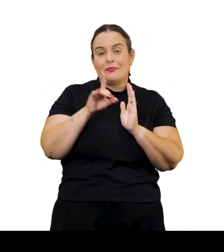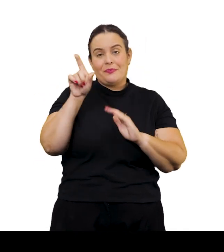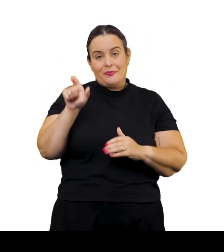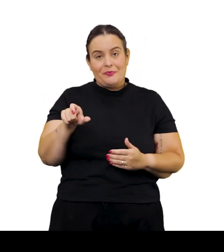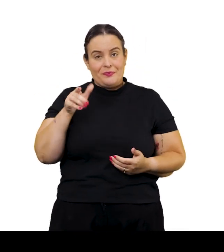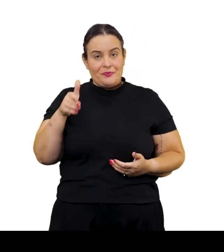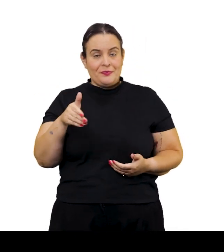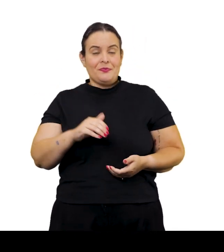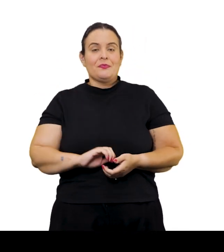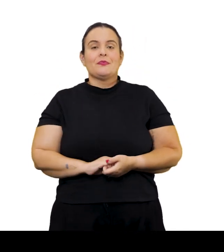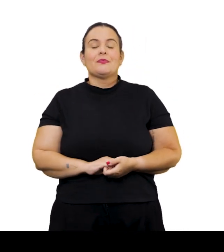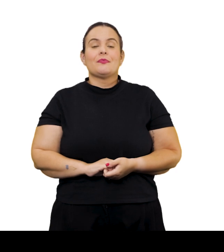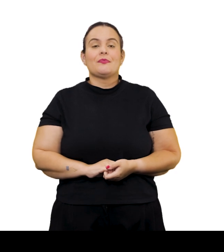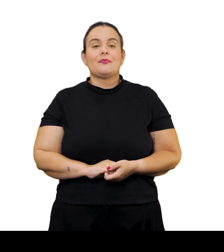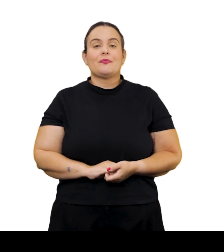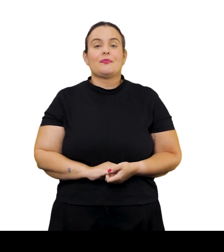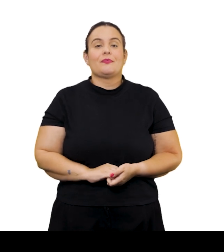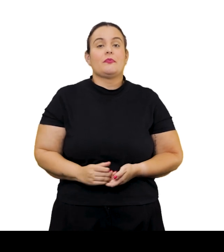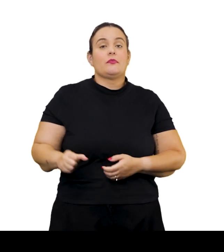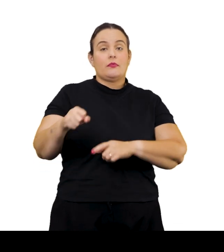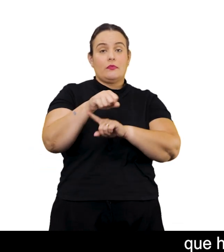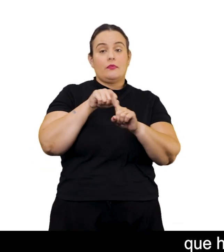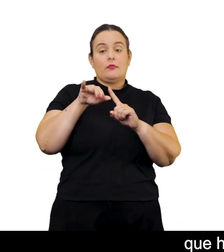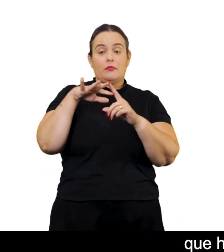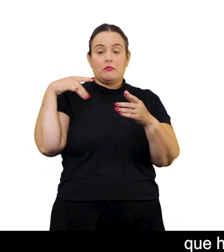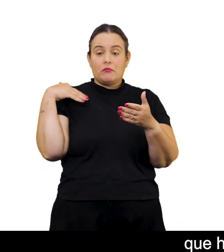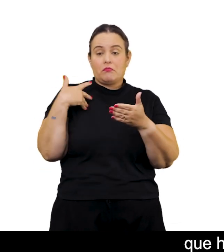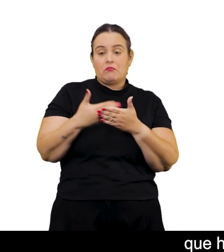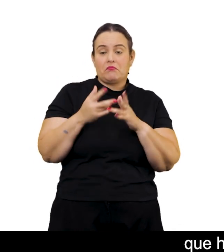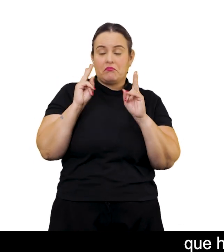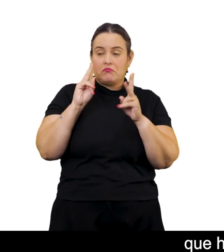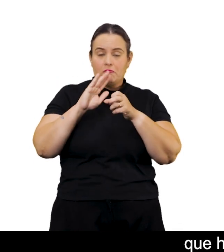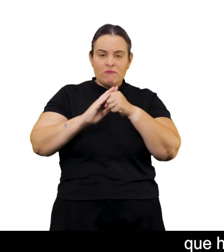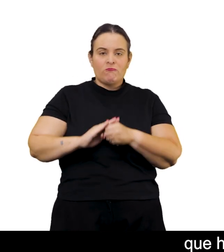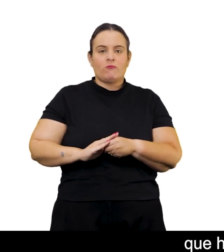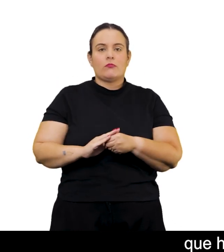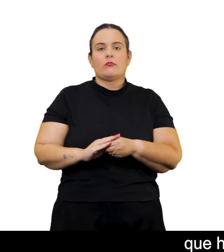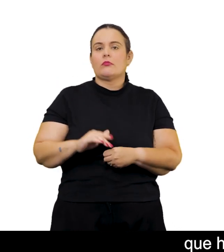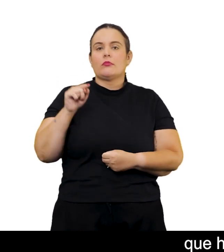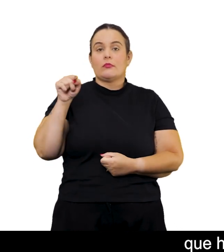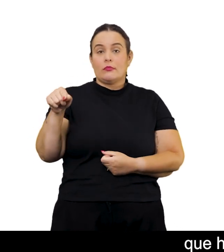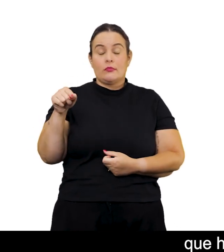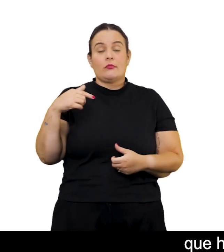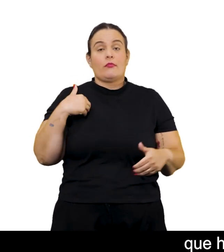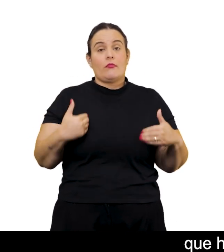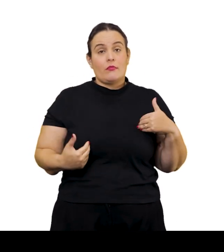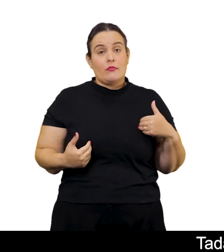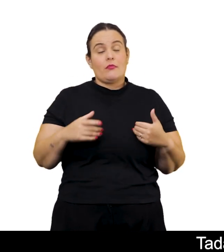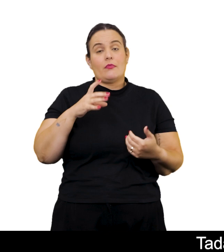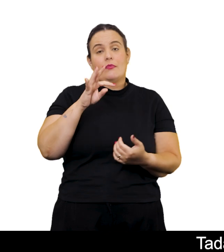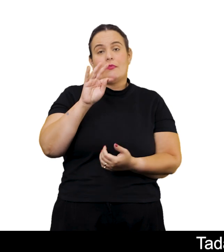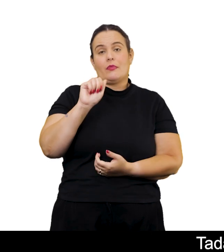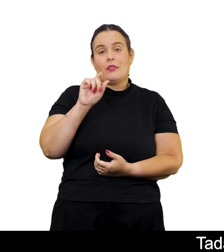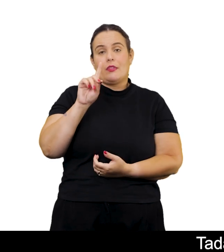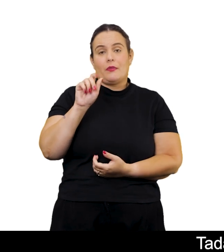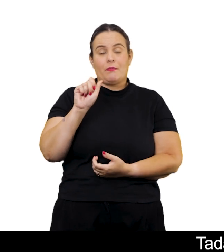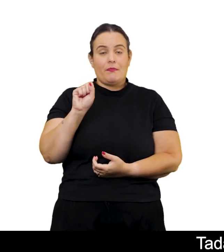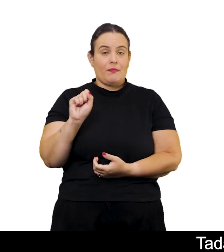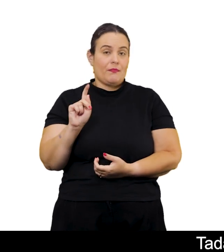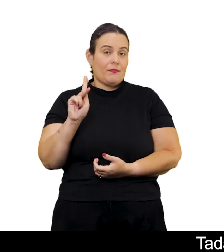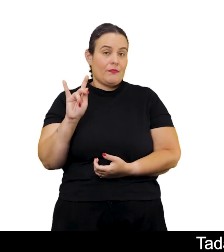desses sujeitos. Em uma sociedade que historicamente invisibiliza e exotiza esses corpos,